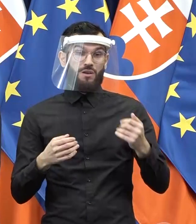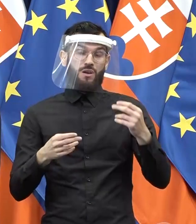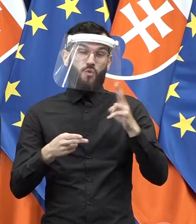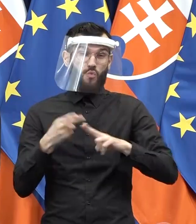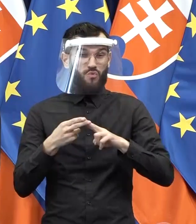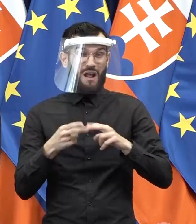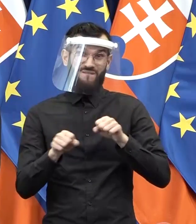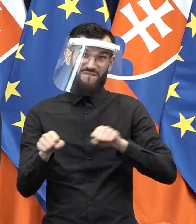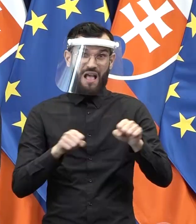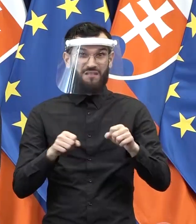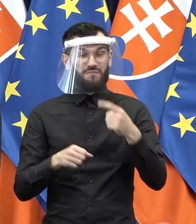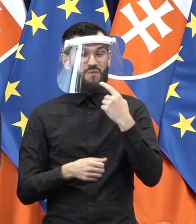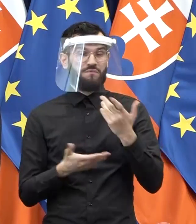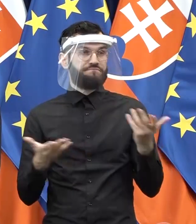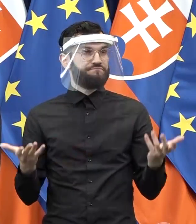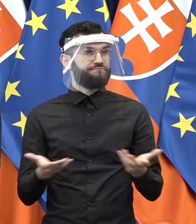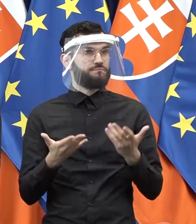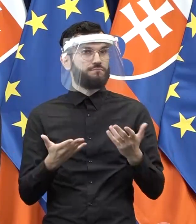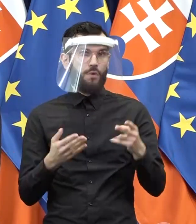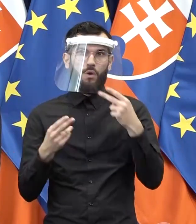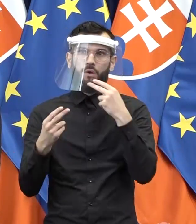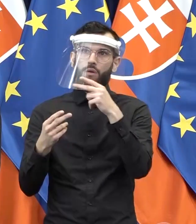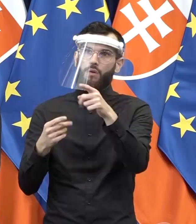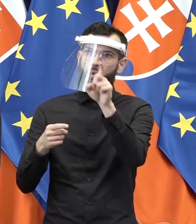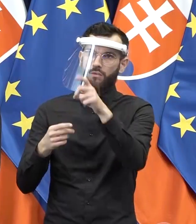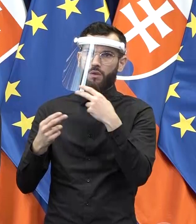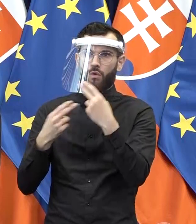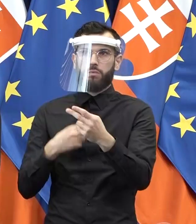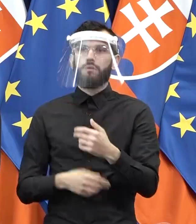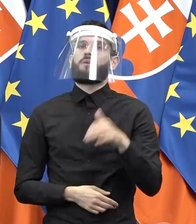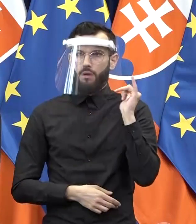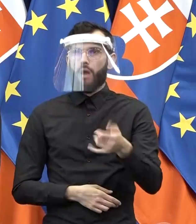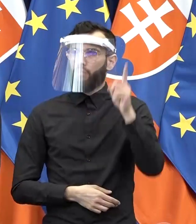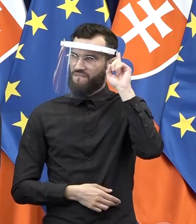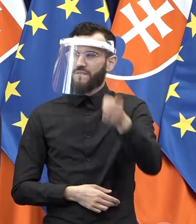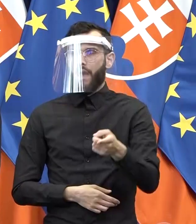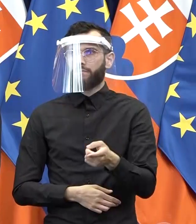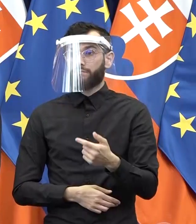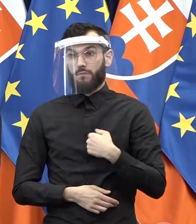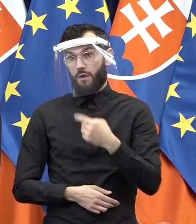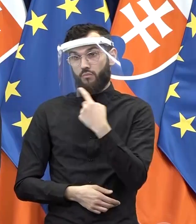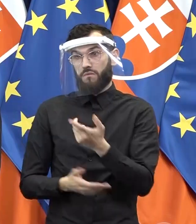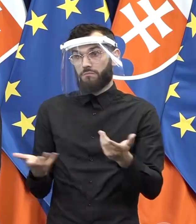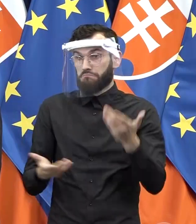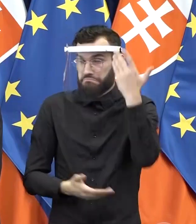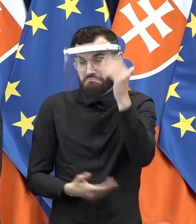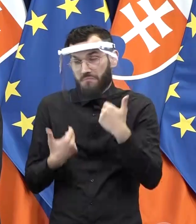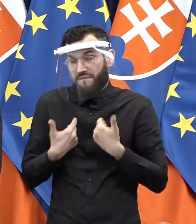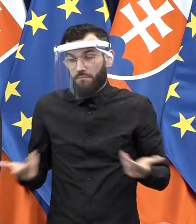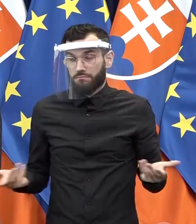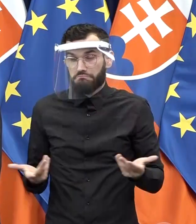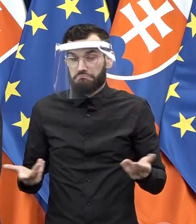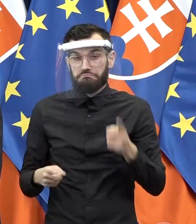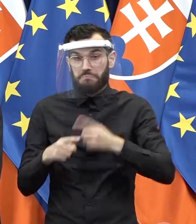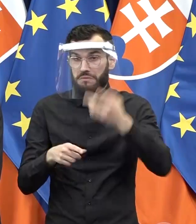vlády, či bolo zvykom vždy povedať odpovedná otázku, že áno, samozrejme viem. Ja vám hovorím, neviem ešte presne,